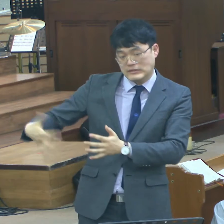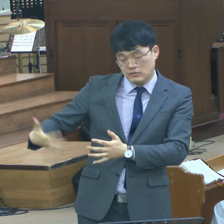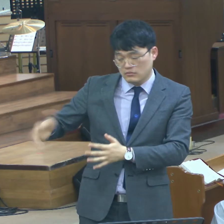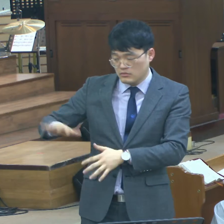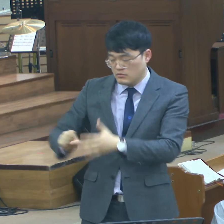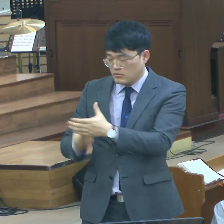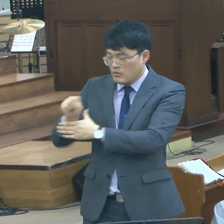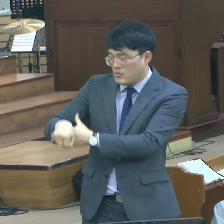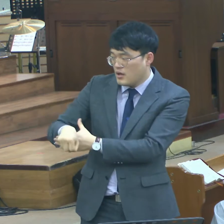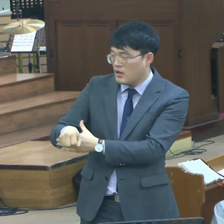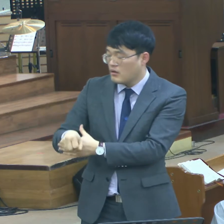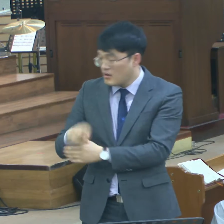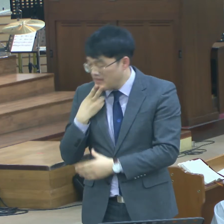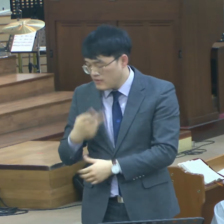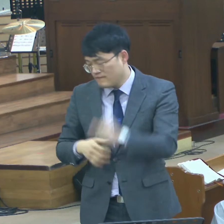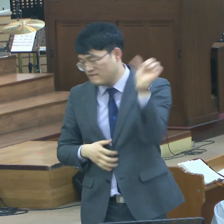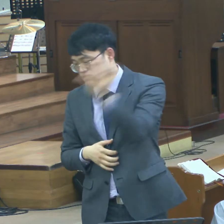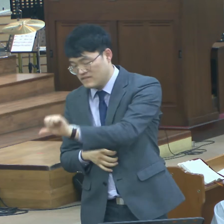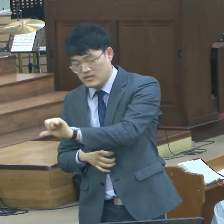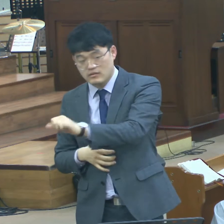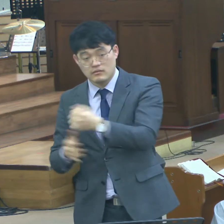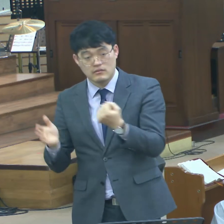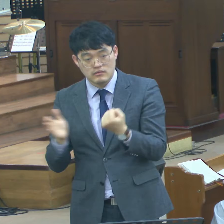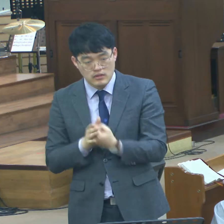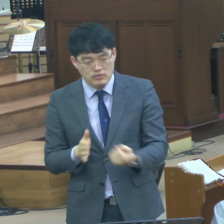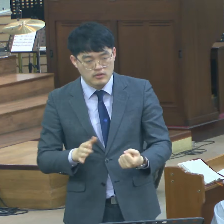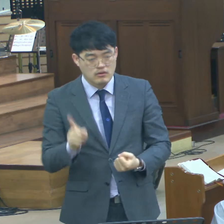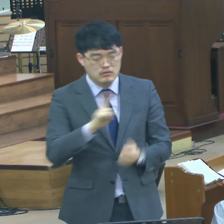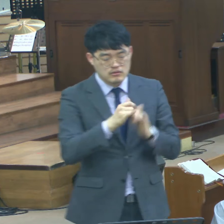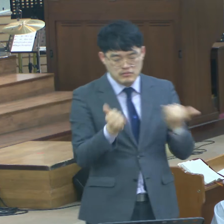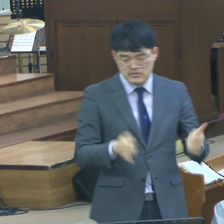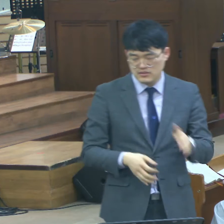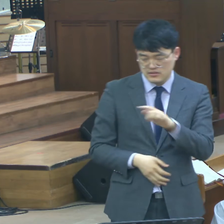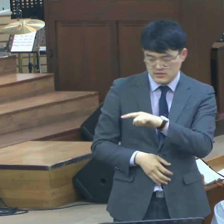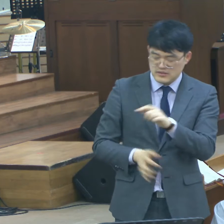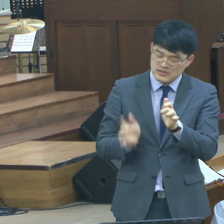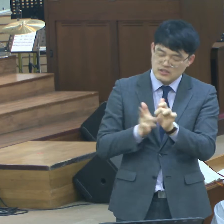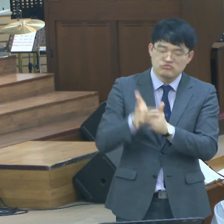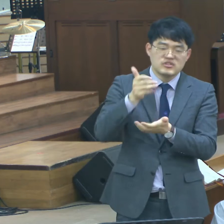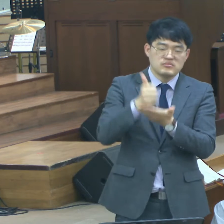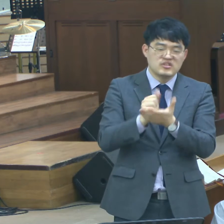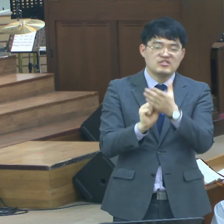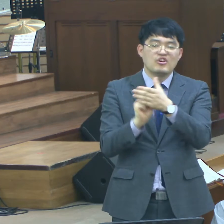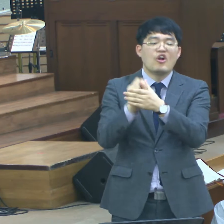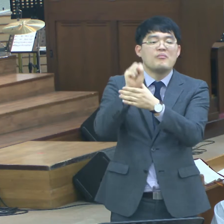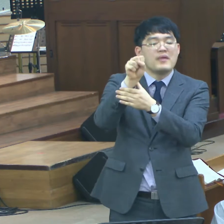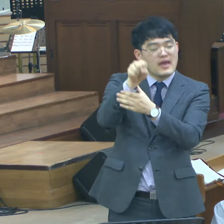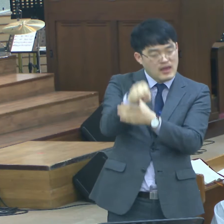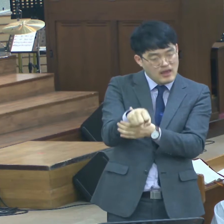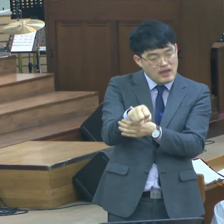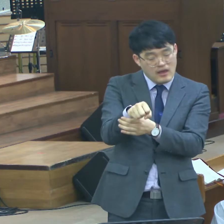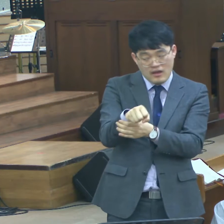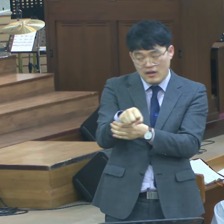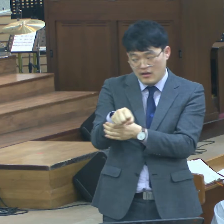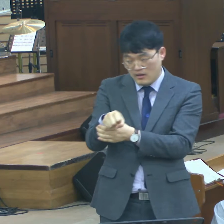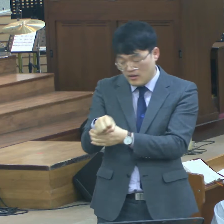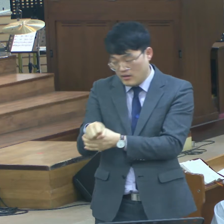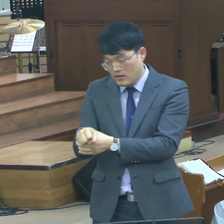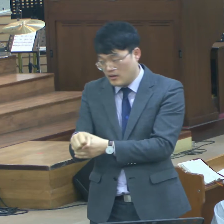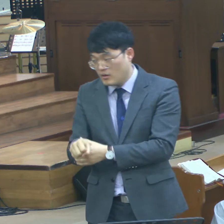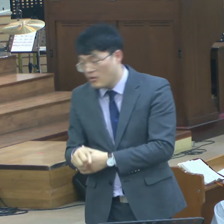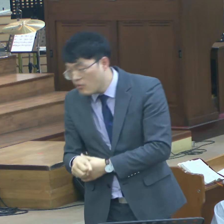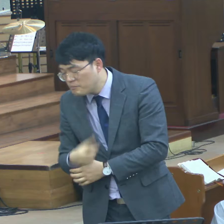어떤 신학자는 예수님께서 무화과의 열매를 찾았을 때는 6월, 7월